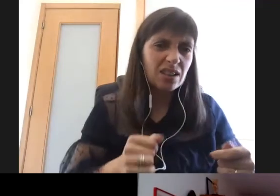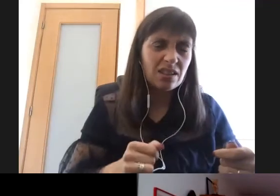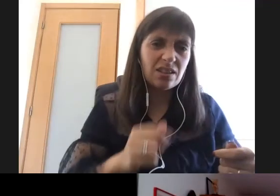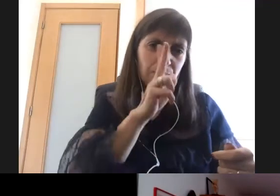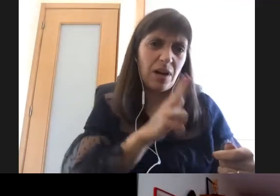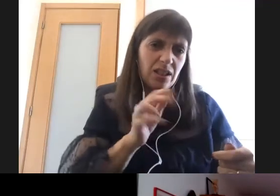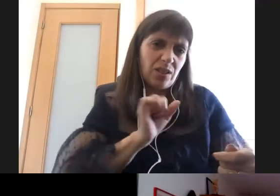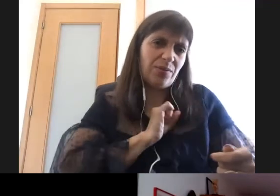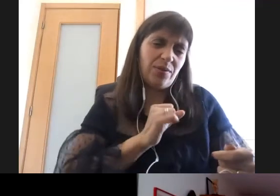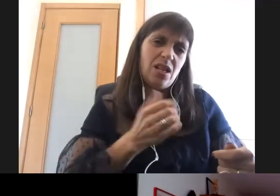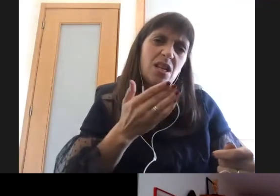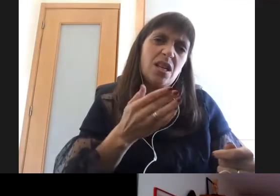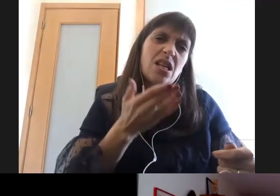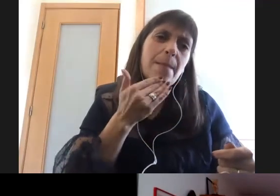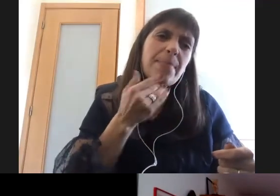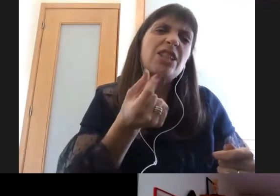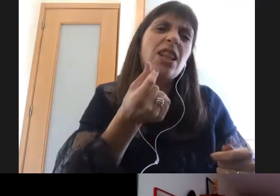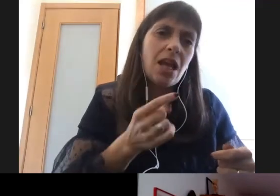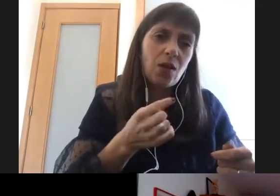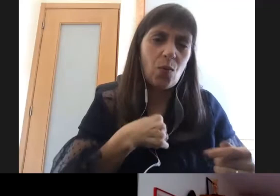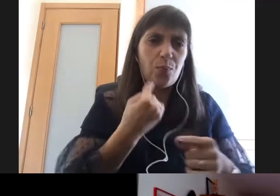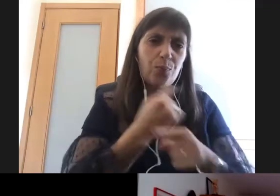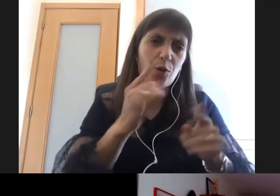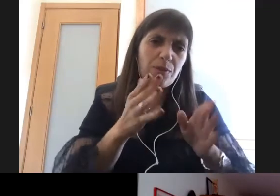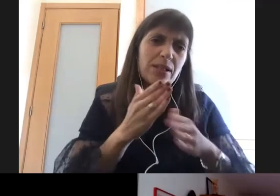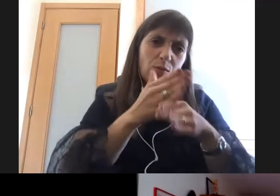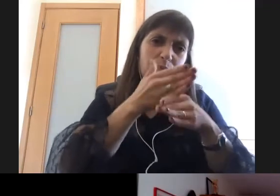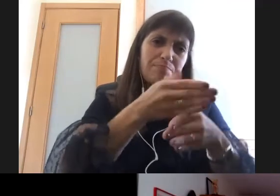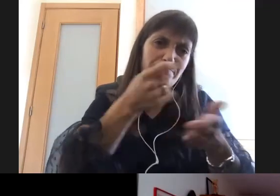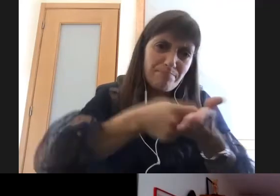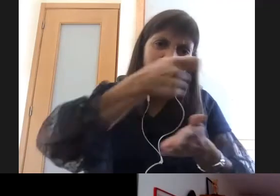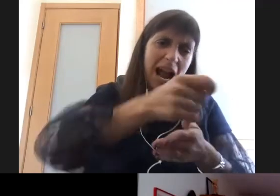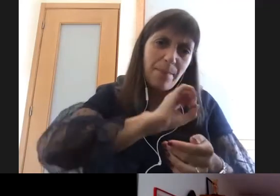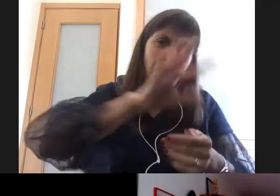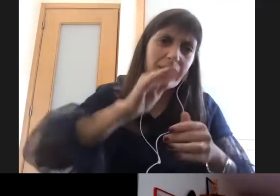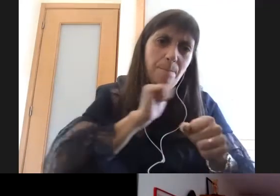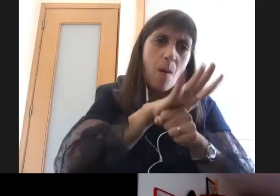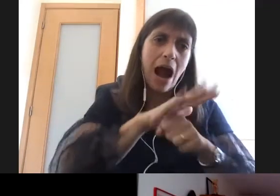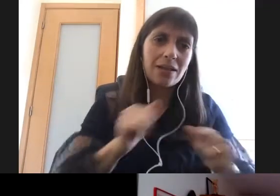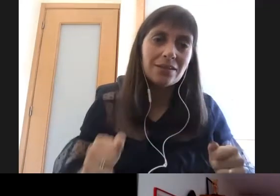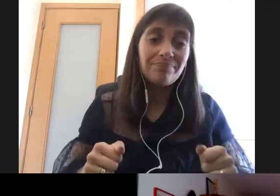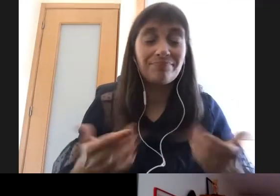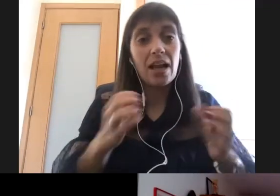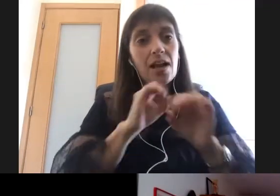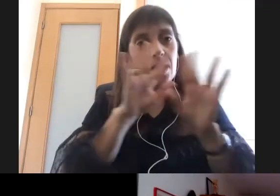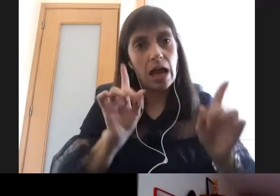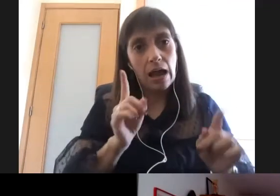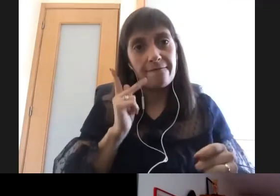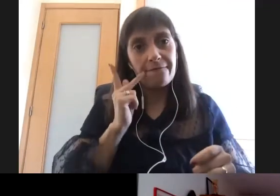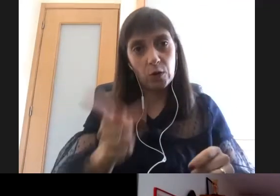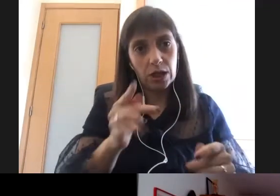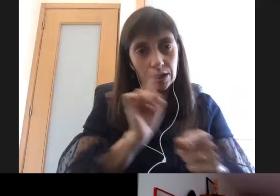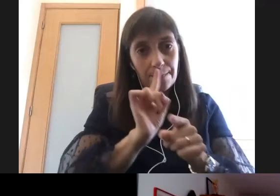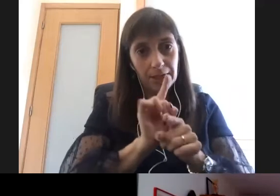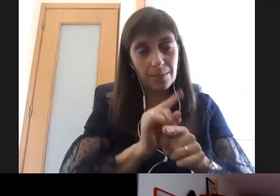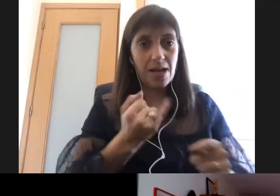me empresta um dinheiro aí que eu tenho uns navios para botar no mar. Quer dizer, é claro que é uma violência, você está tirando